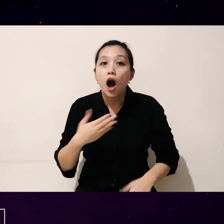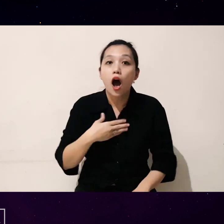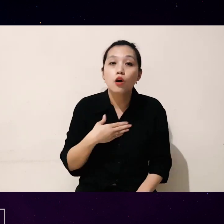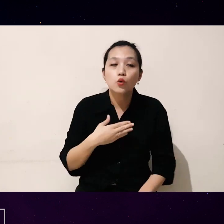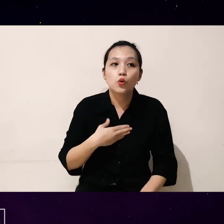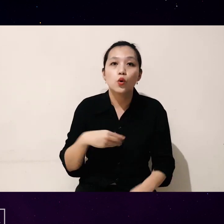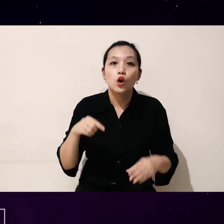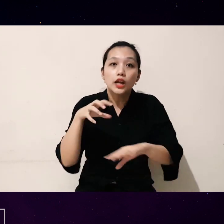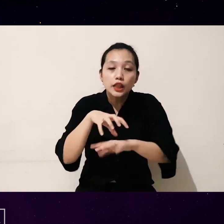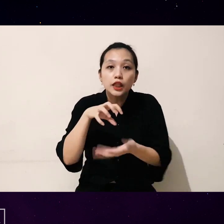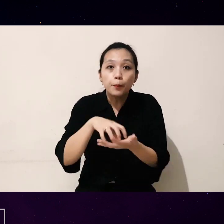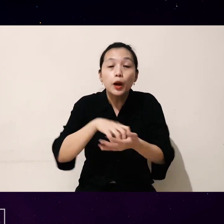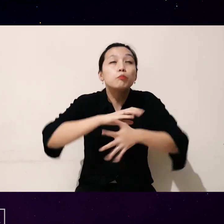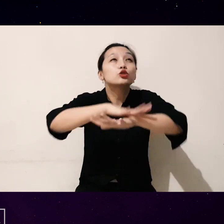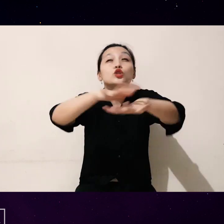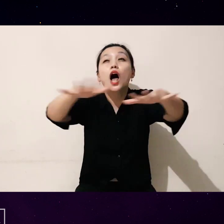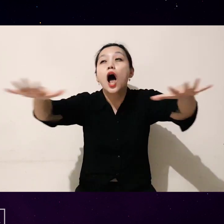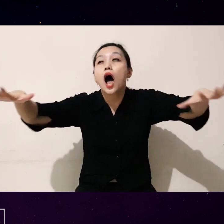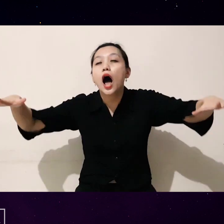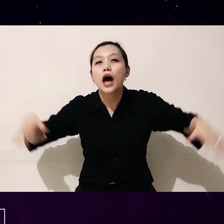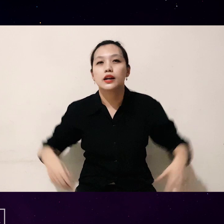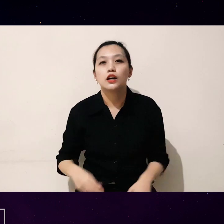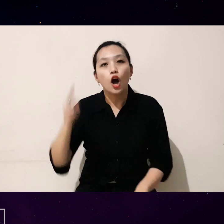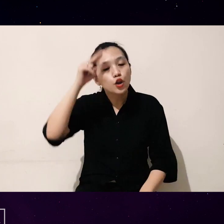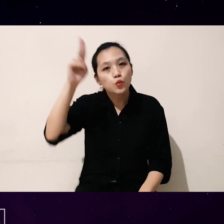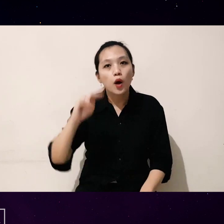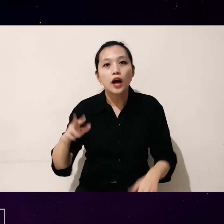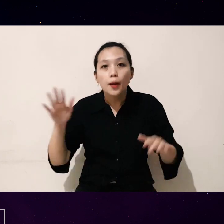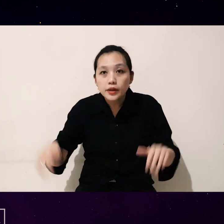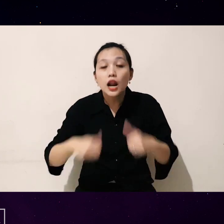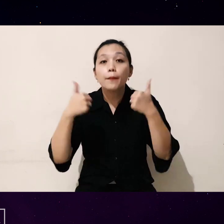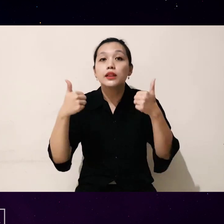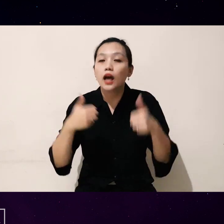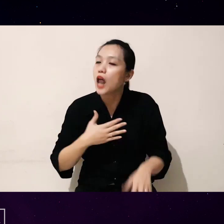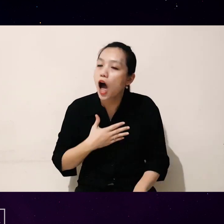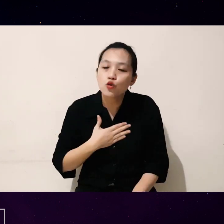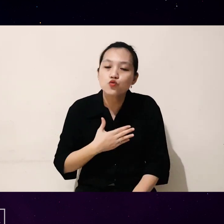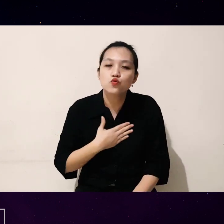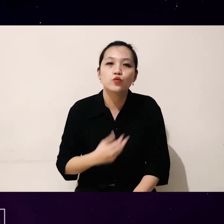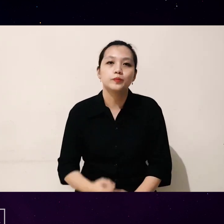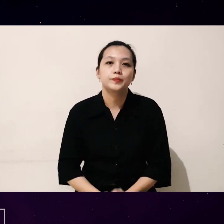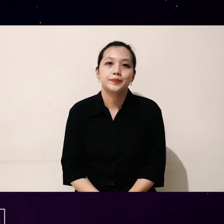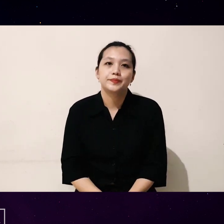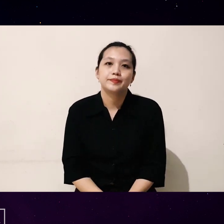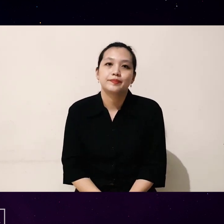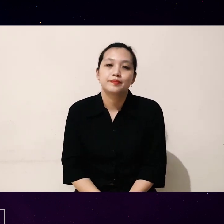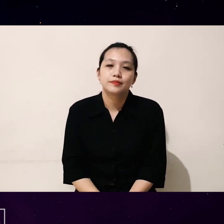aku keluar ke tempat lapang. Ia menyelamatkan aku karena Ia berkenan